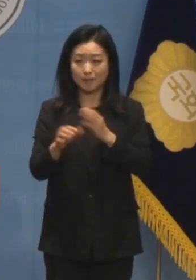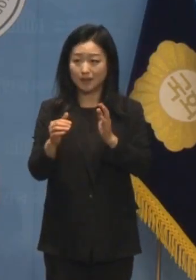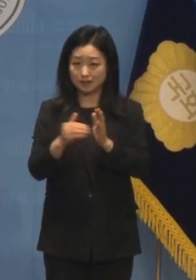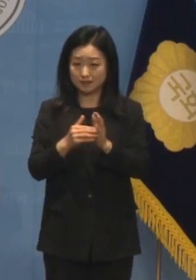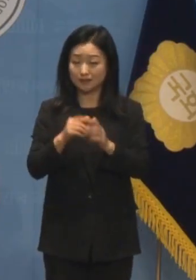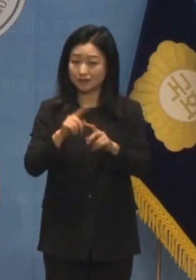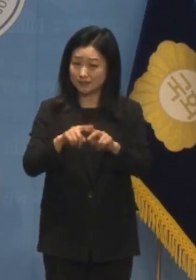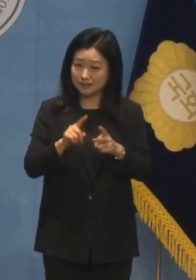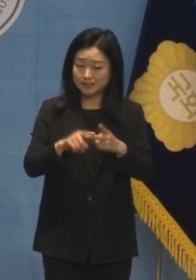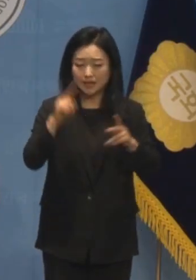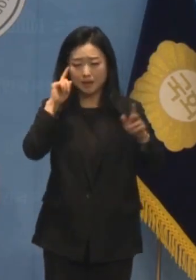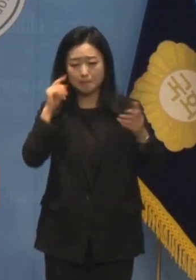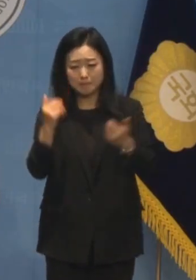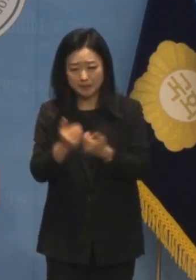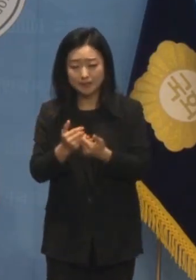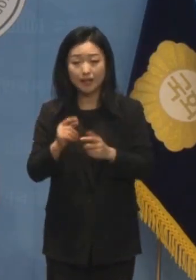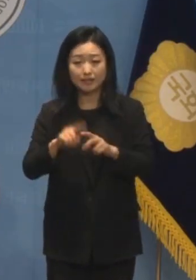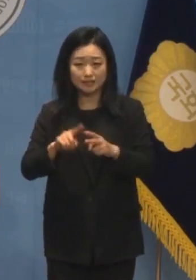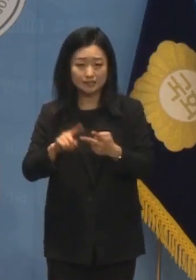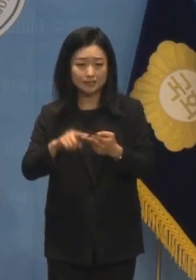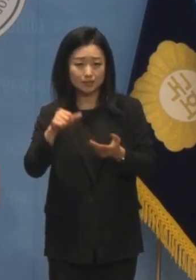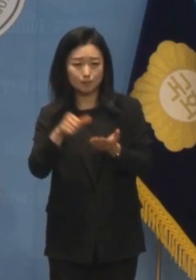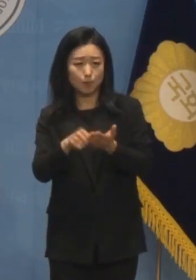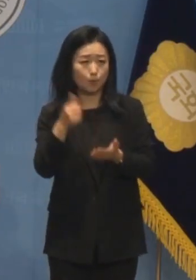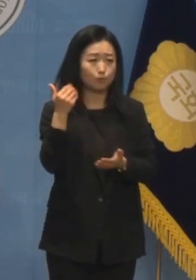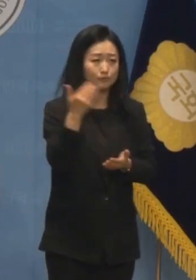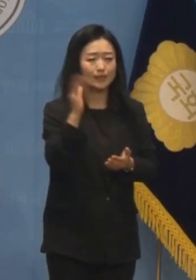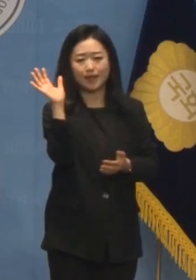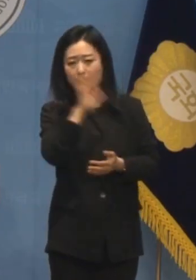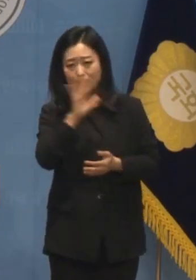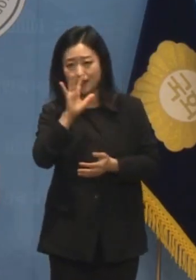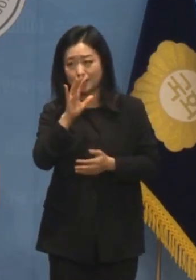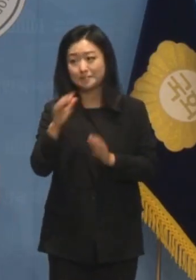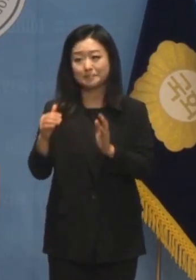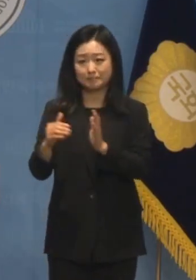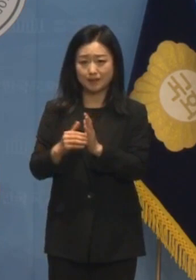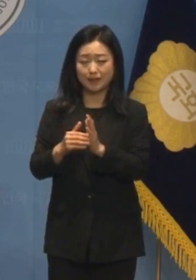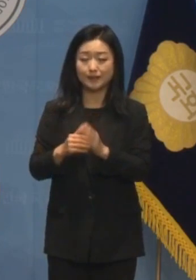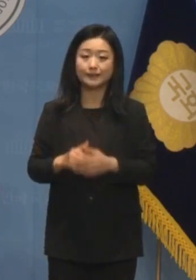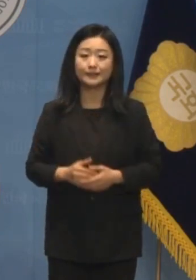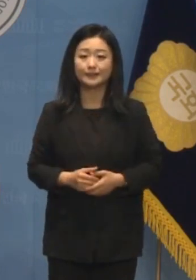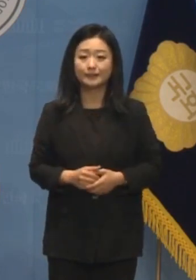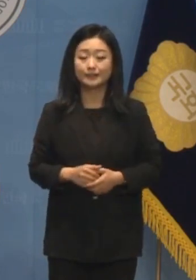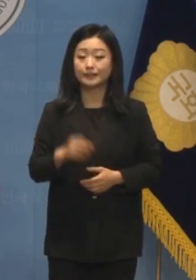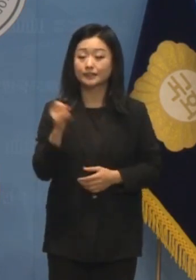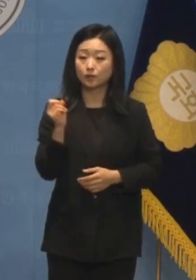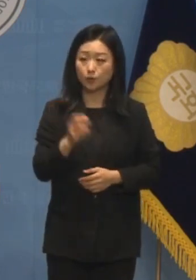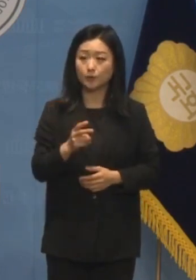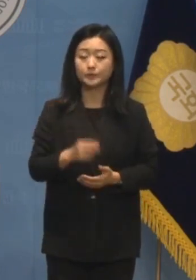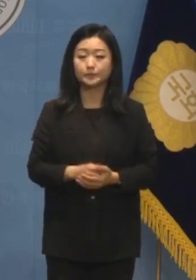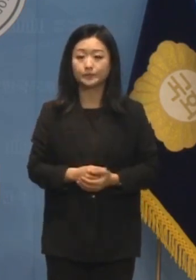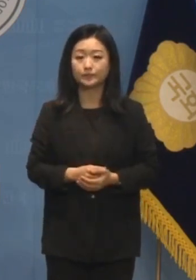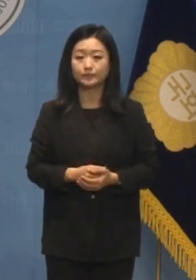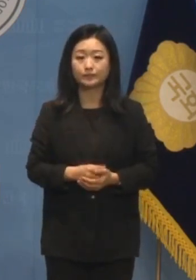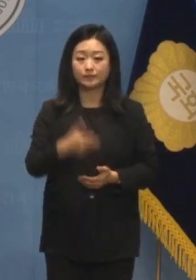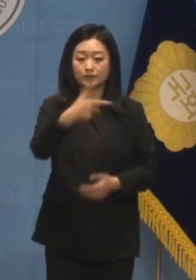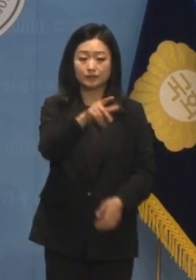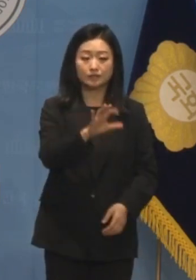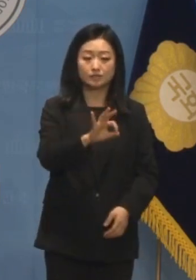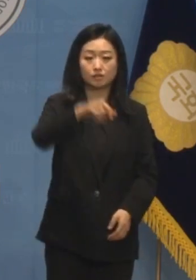반대하거나 무언으로 심판한 것이기 때문입니다. 게다가